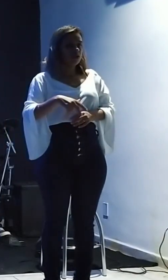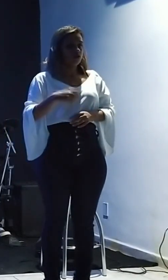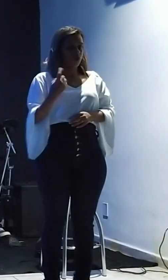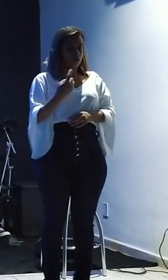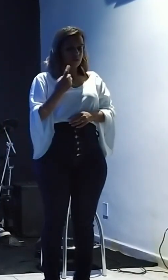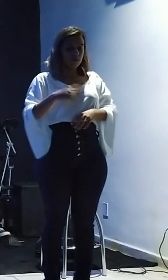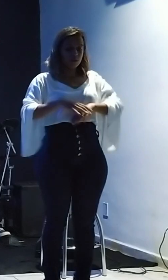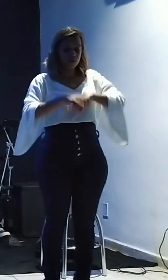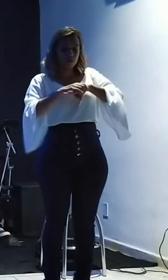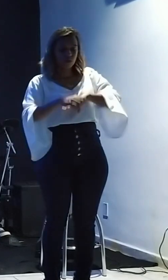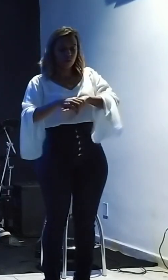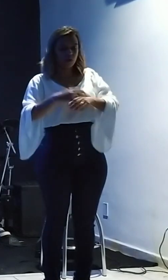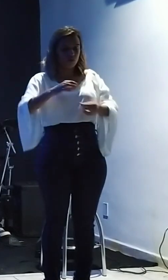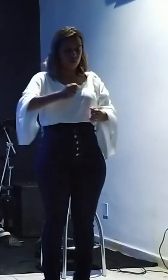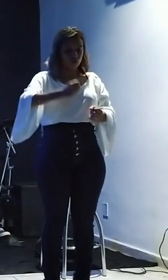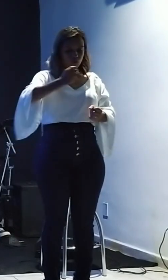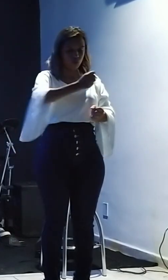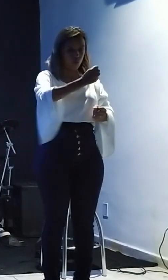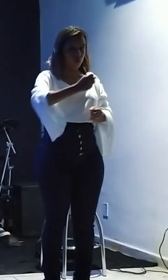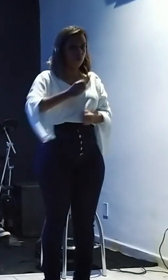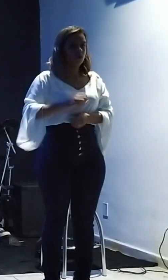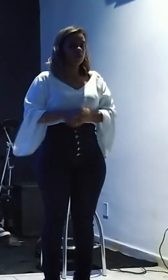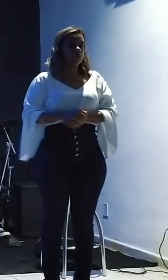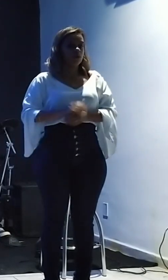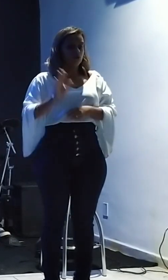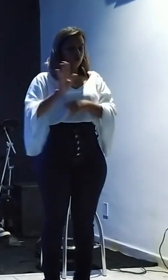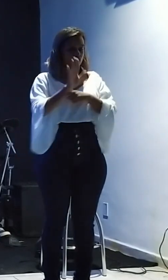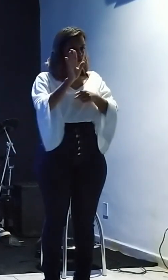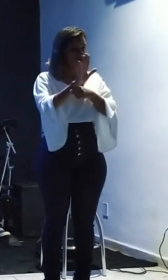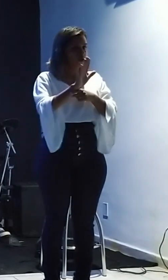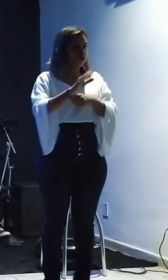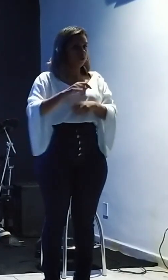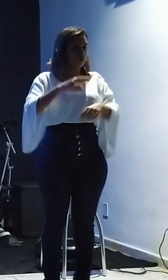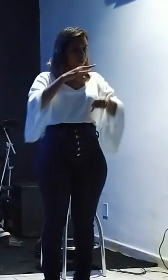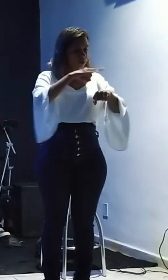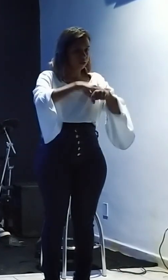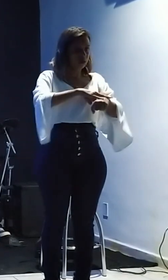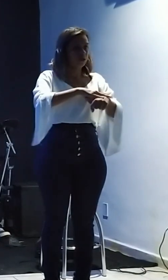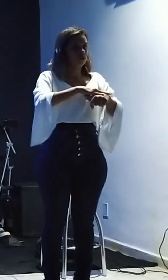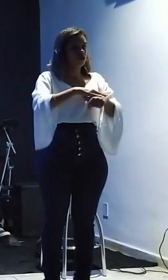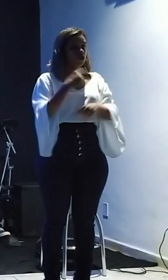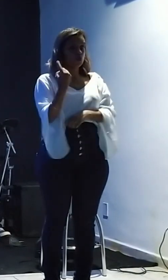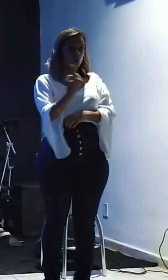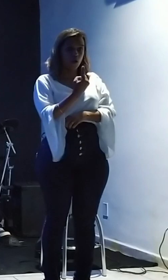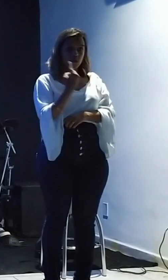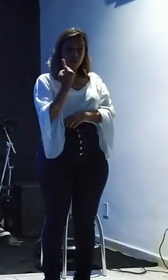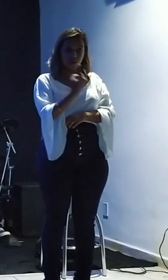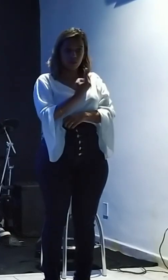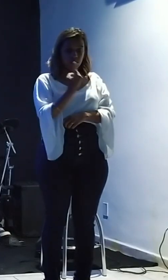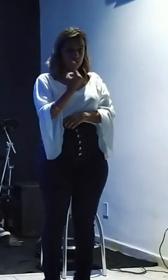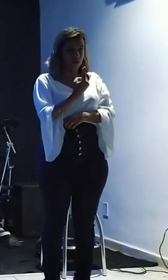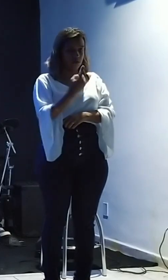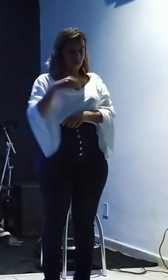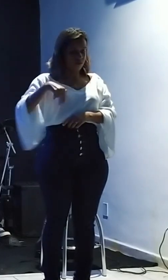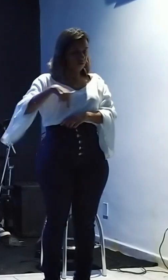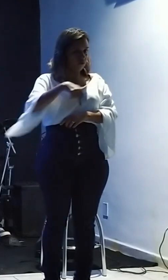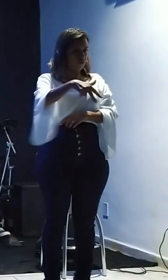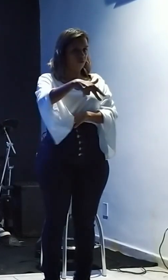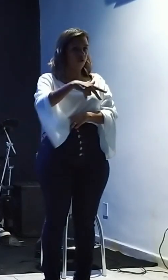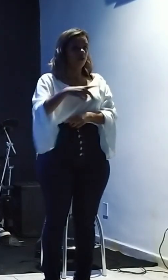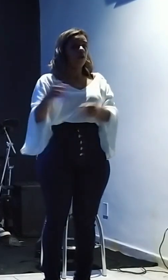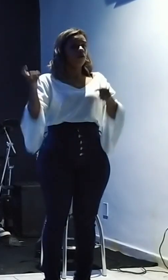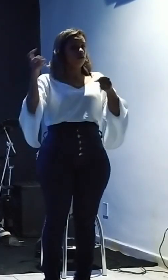eu segurando o soro para ele, fui com ele no banheiro, ele foi lá, urinou direitinho, sozinho, não botei a mão